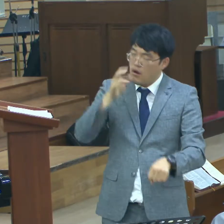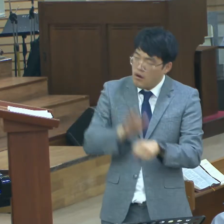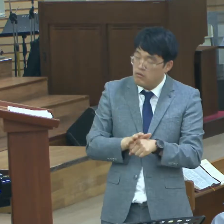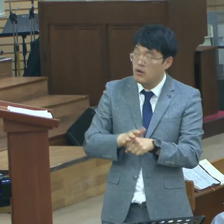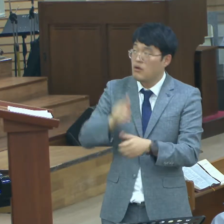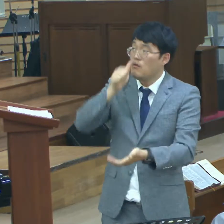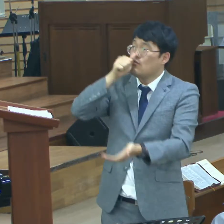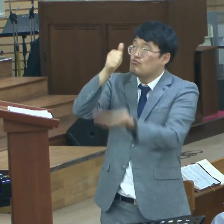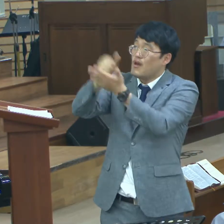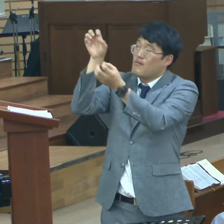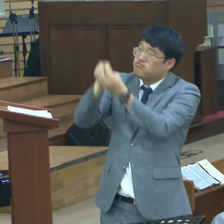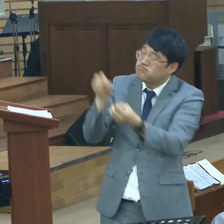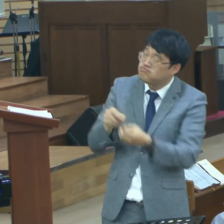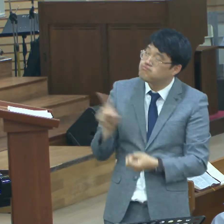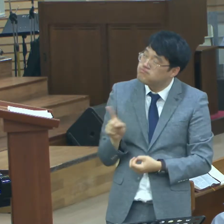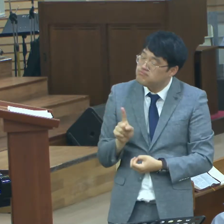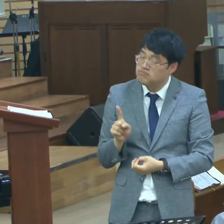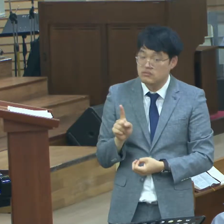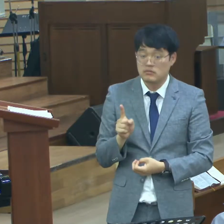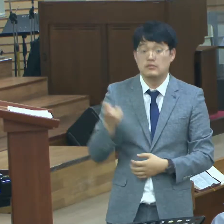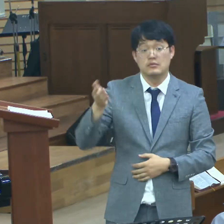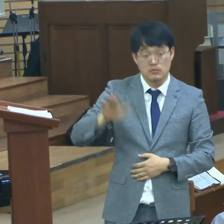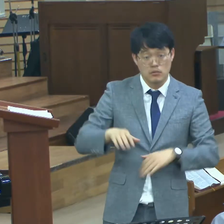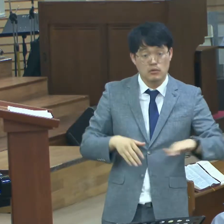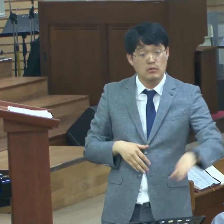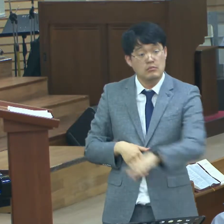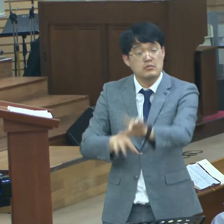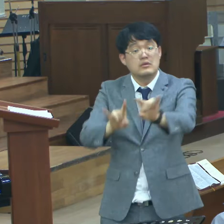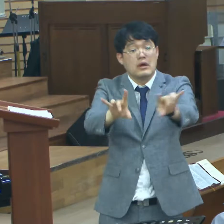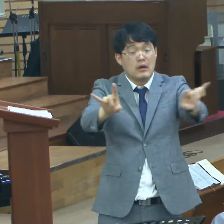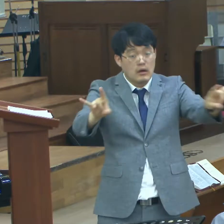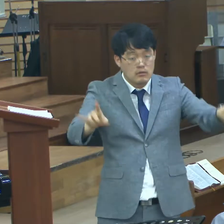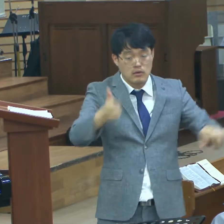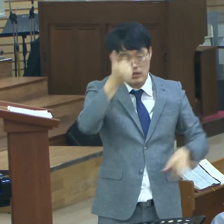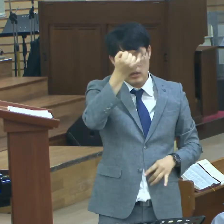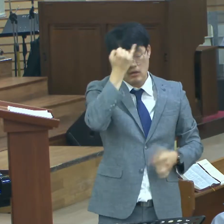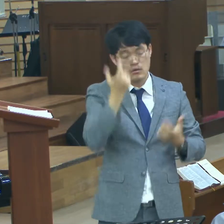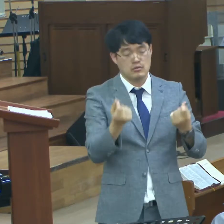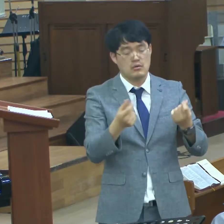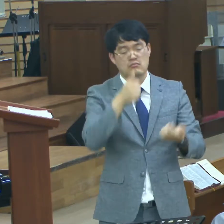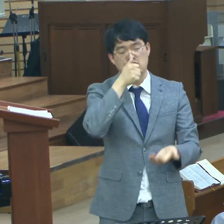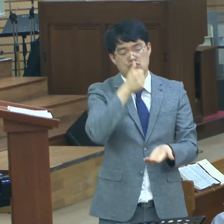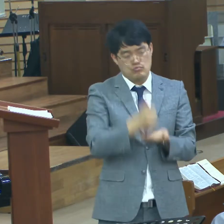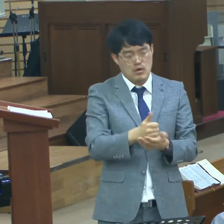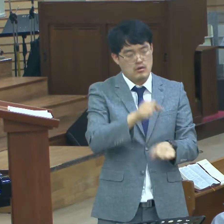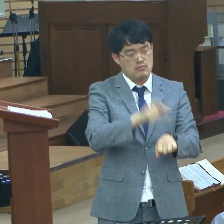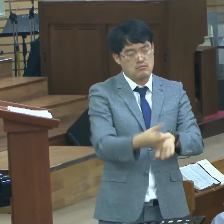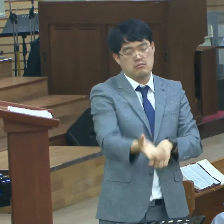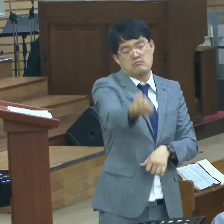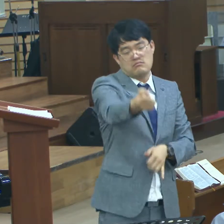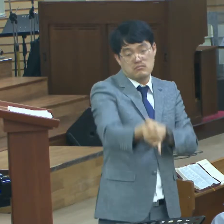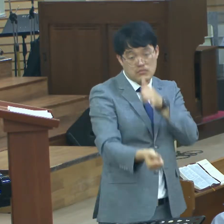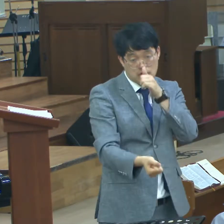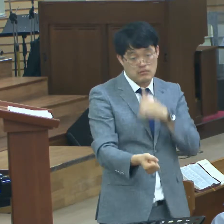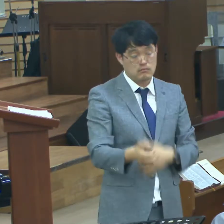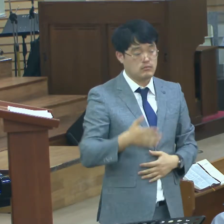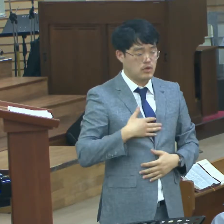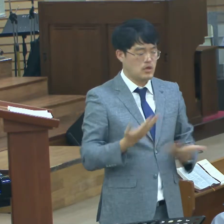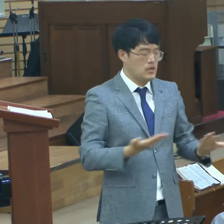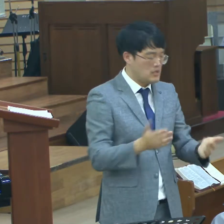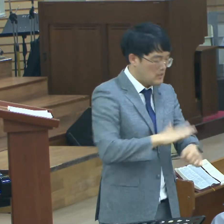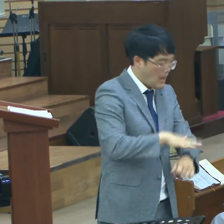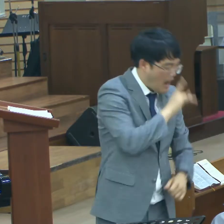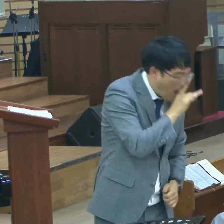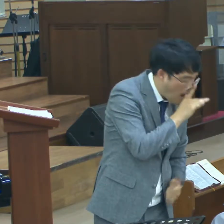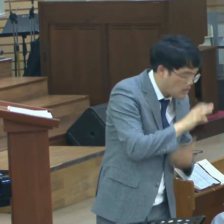하기 좋지만 사실 우리도 이런 구석이 있어요. 뭔가 일이 안 되면 하나님 원망을 하고 하나님 뜻을 잘